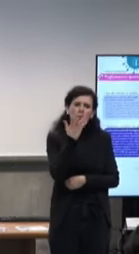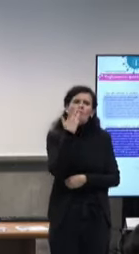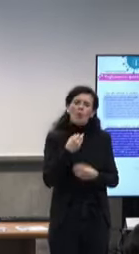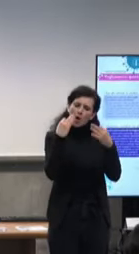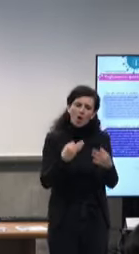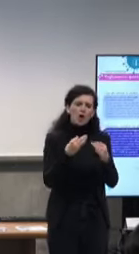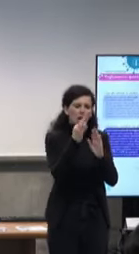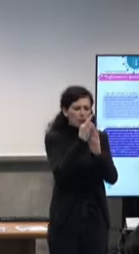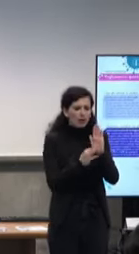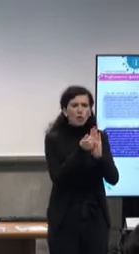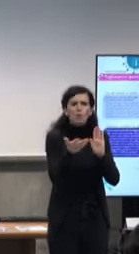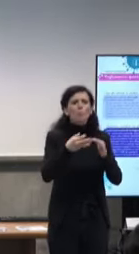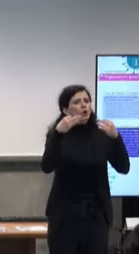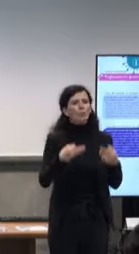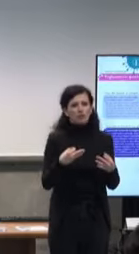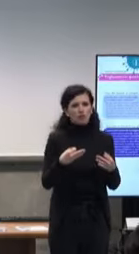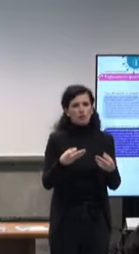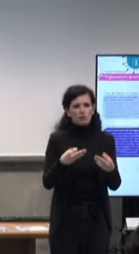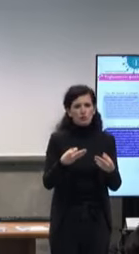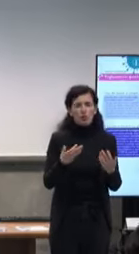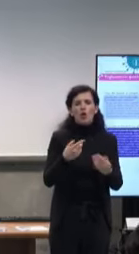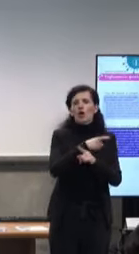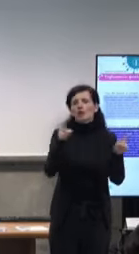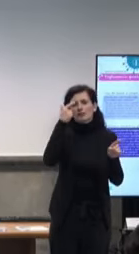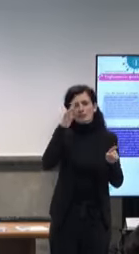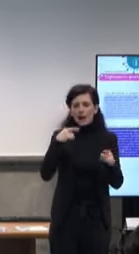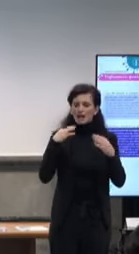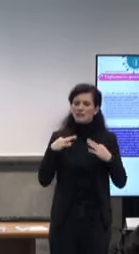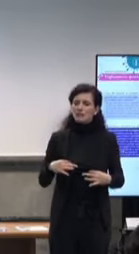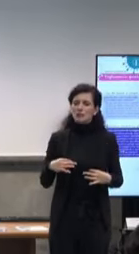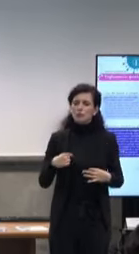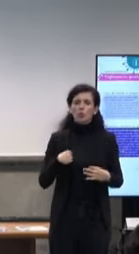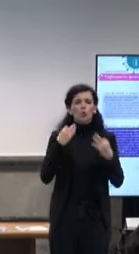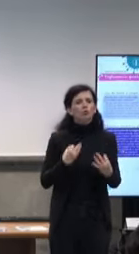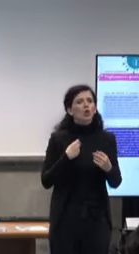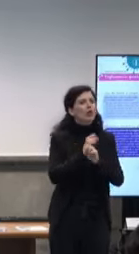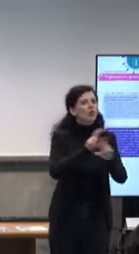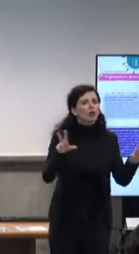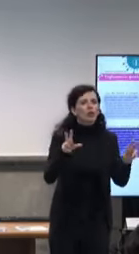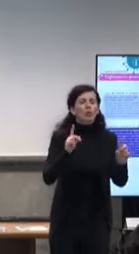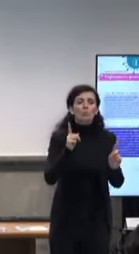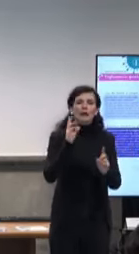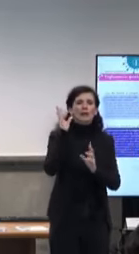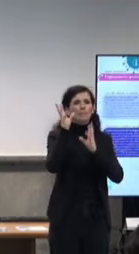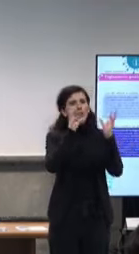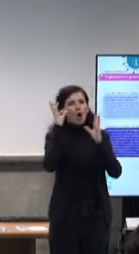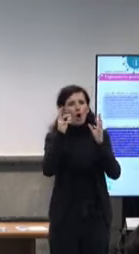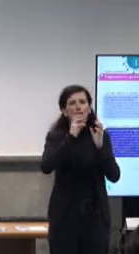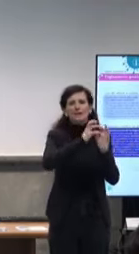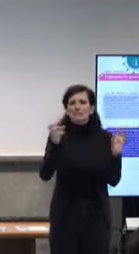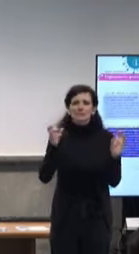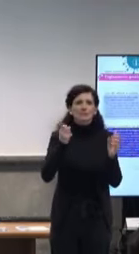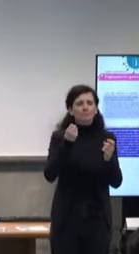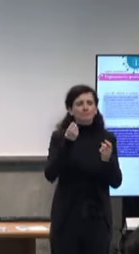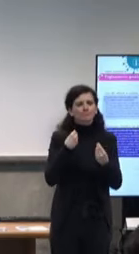istituto noi cerchiamo di uscire quando abbiamo dati consolidati quindi non ci lanciamo in ipotesi che sono importantissime anche lanciare